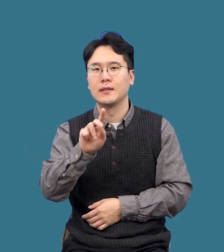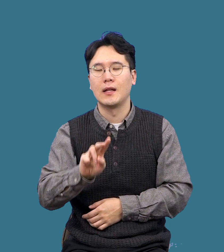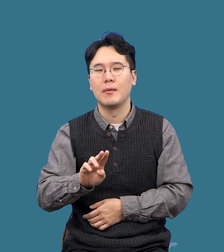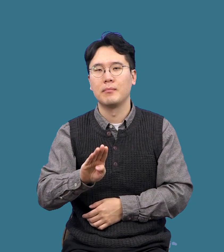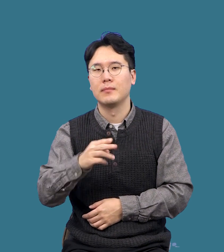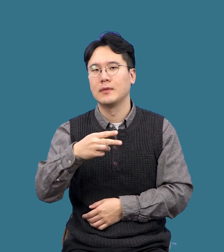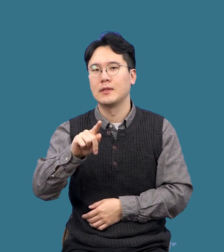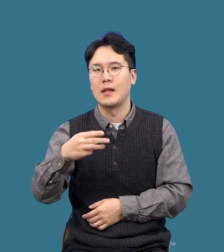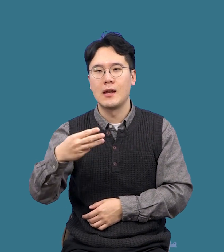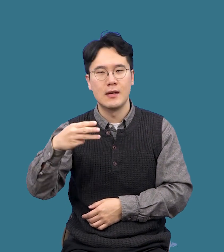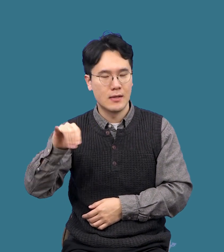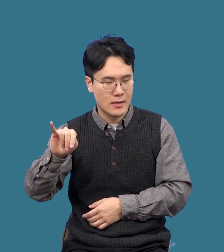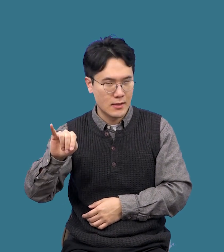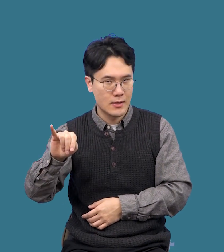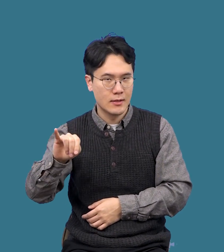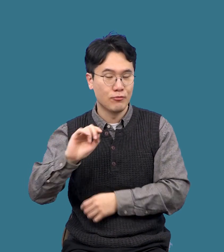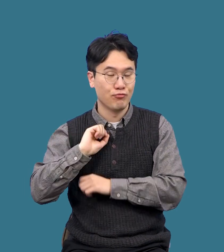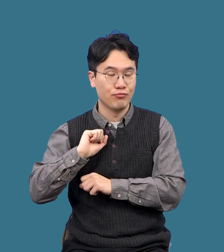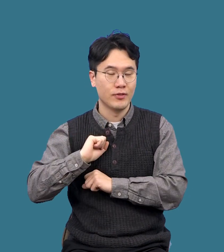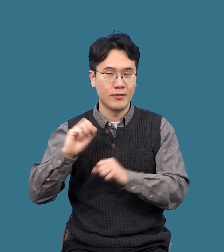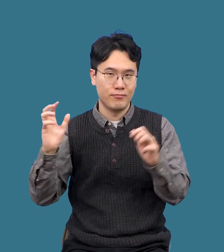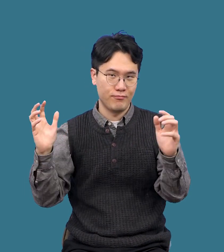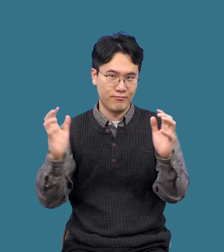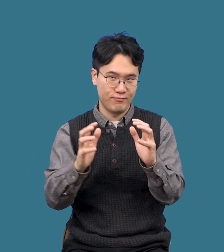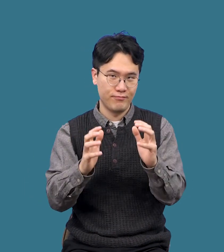배열하도록 그렇게 하나님이